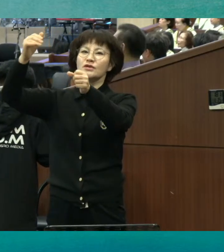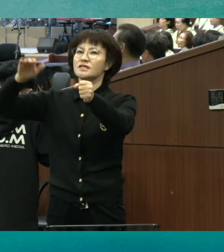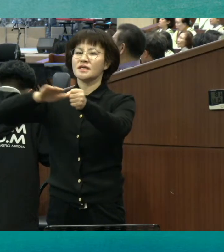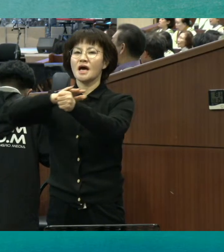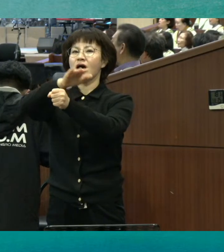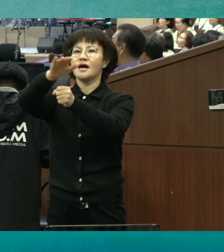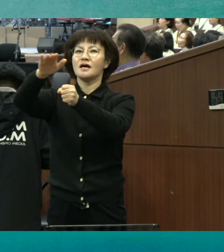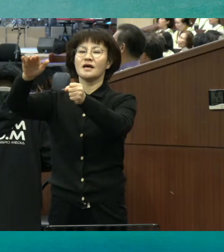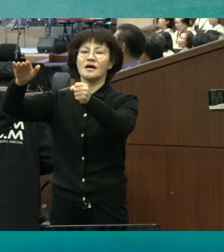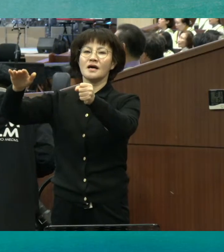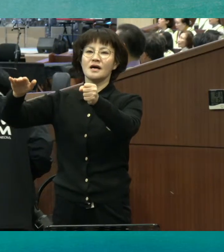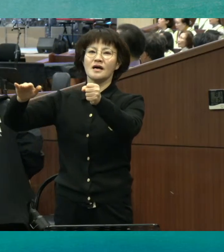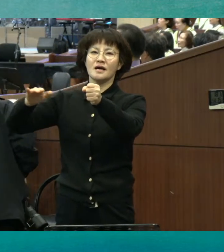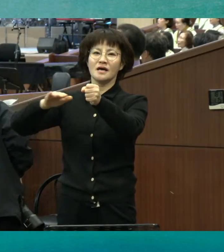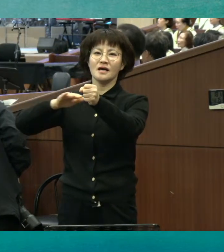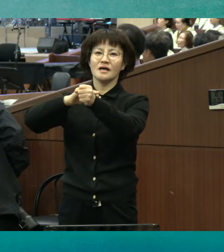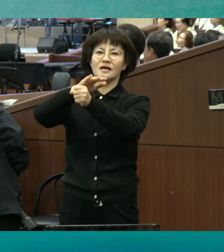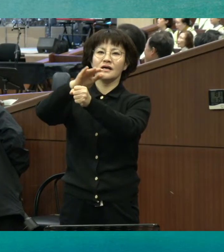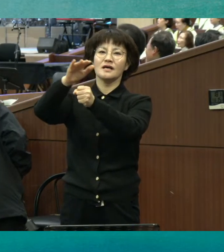주의 사랑